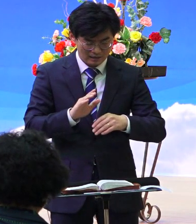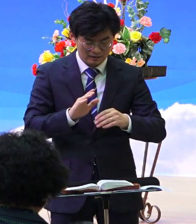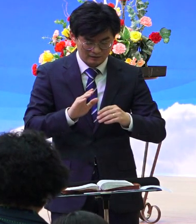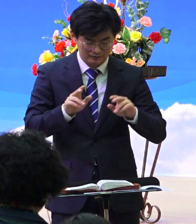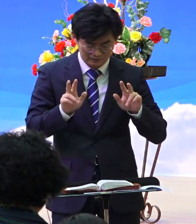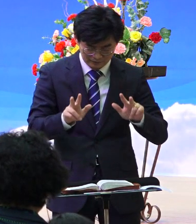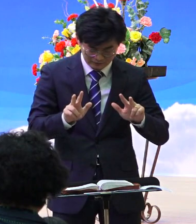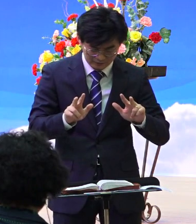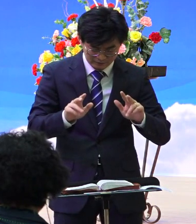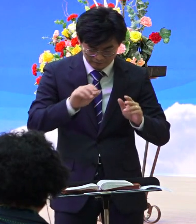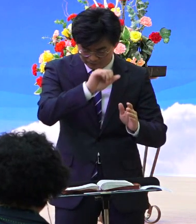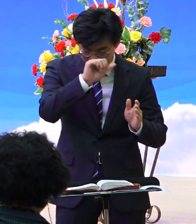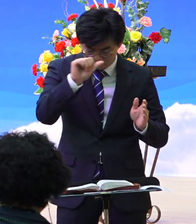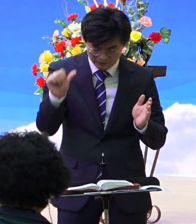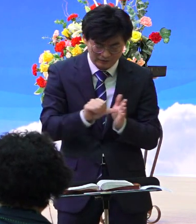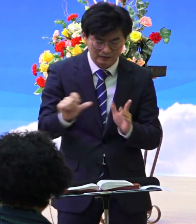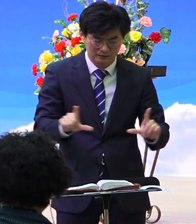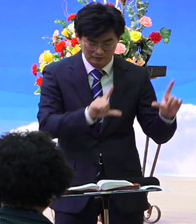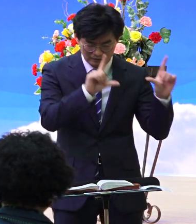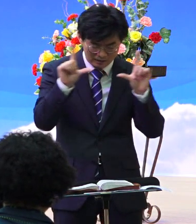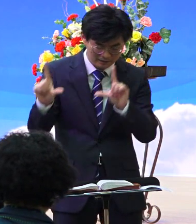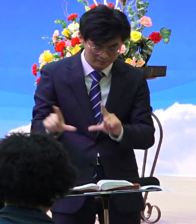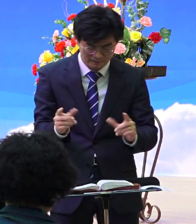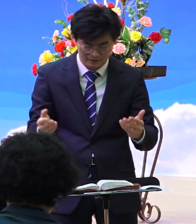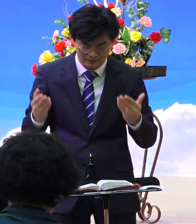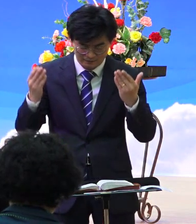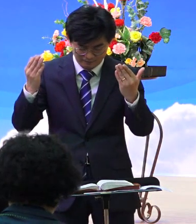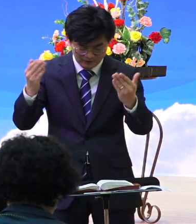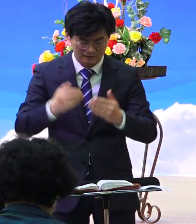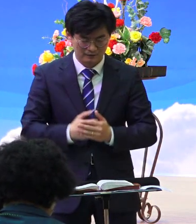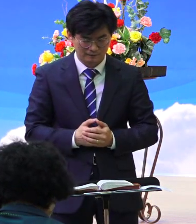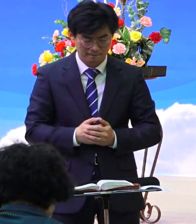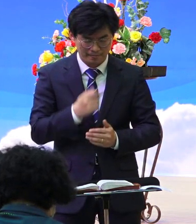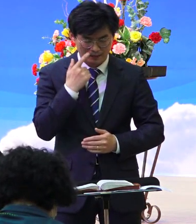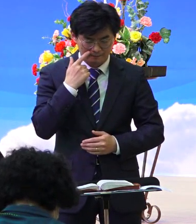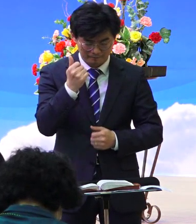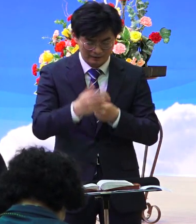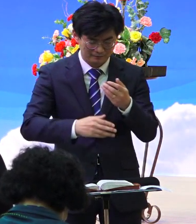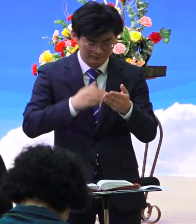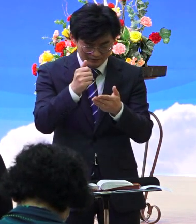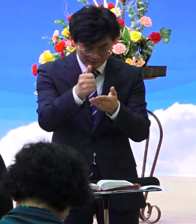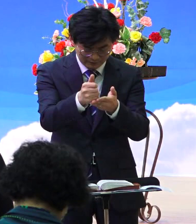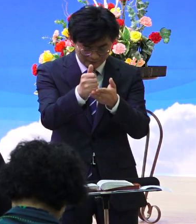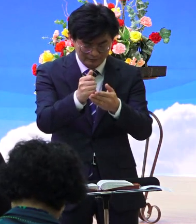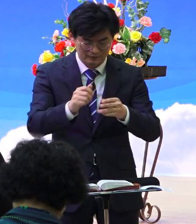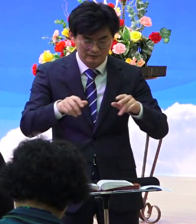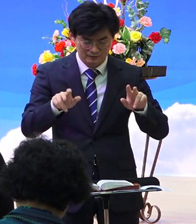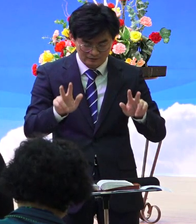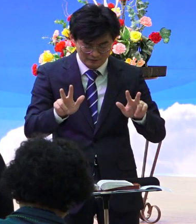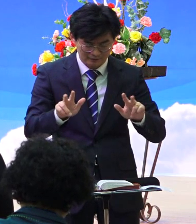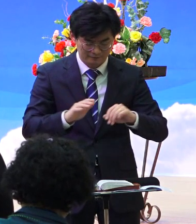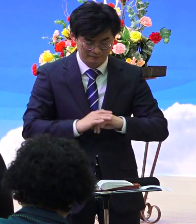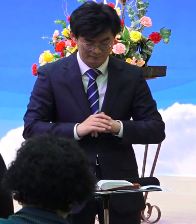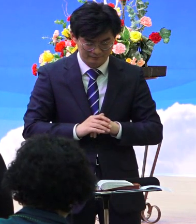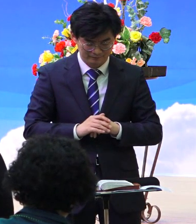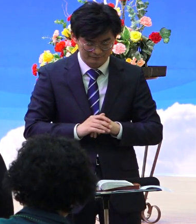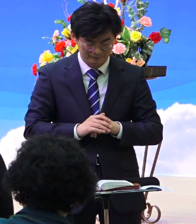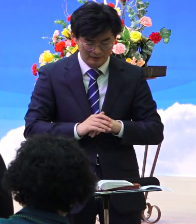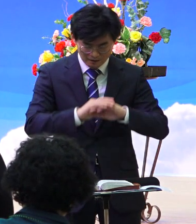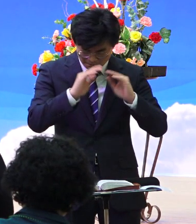예배하게 하시니 감사합니다. 하나님 아버지, 우리가 이렇게 하는 것이 다 한